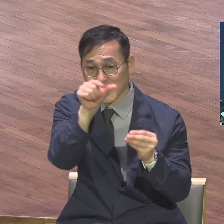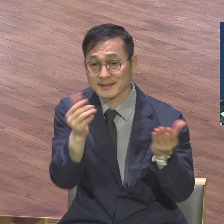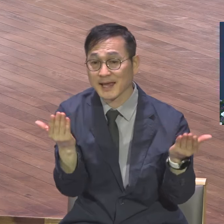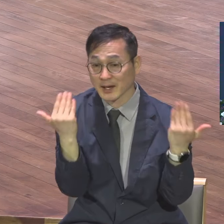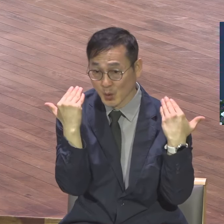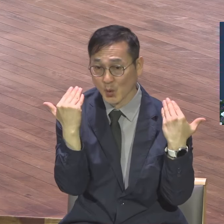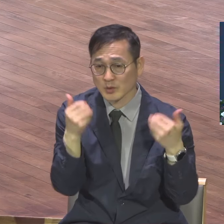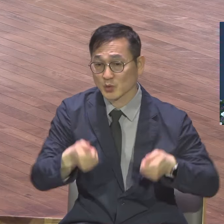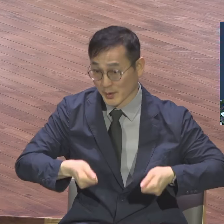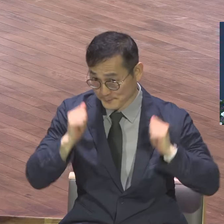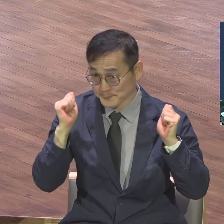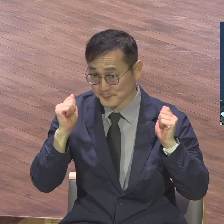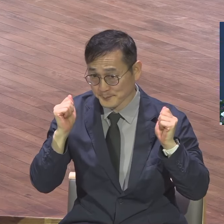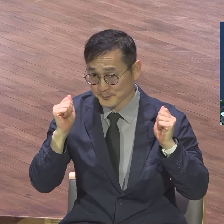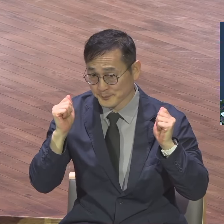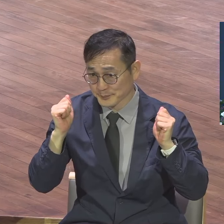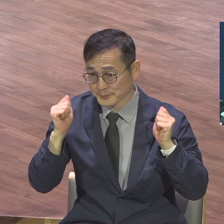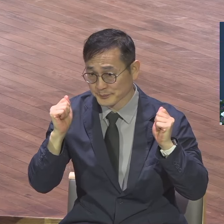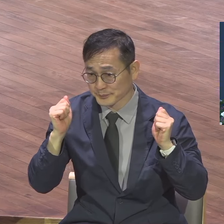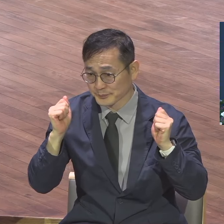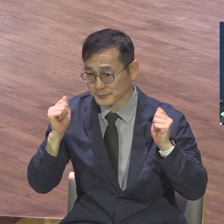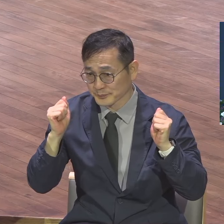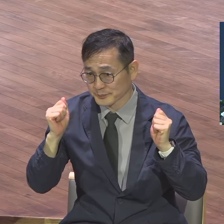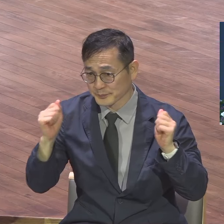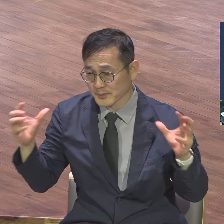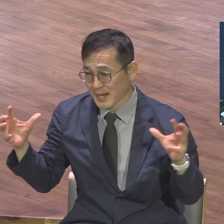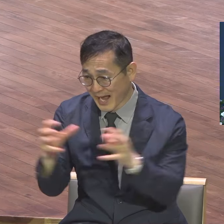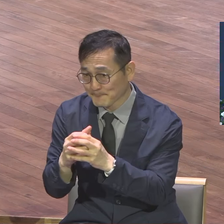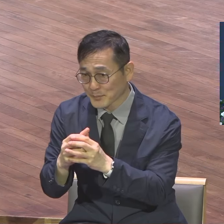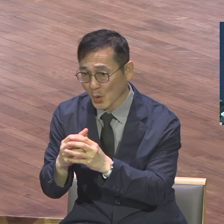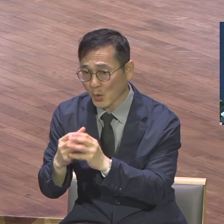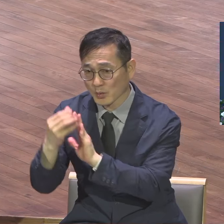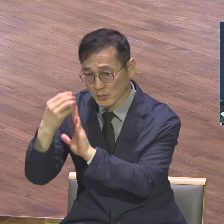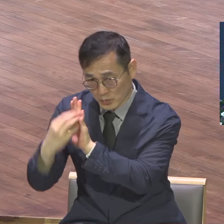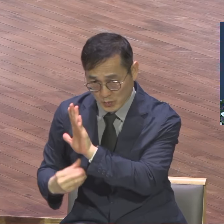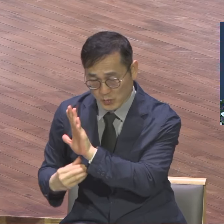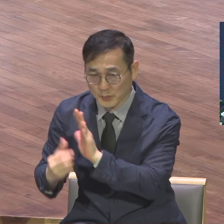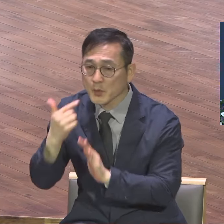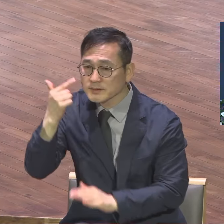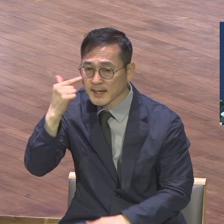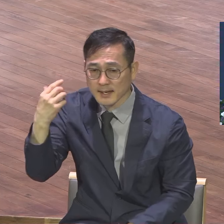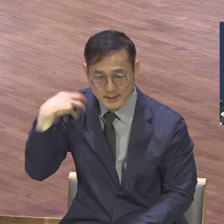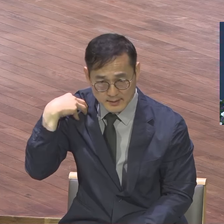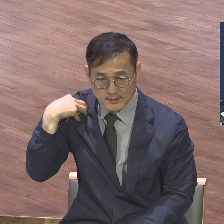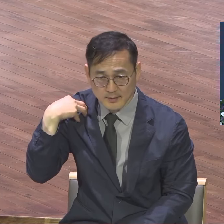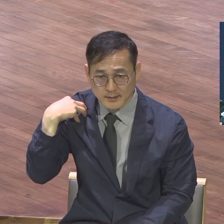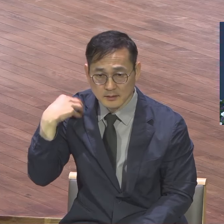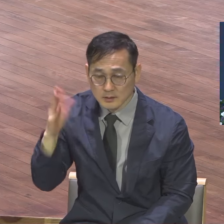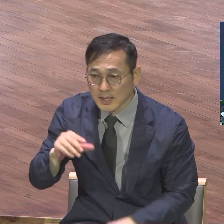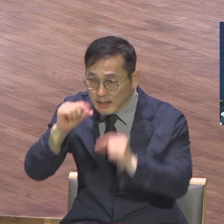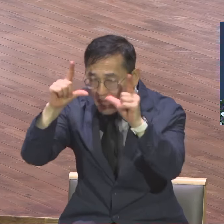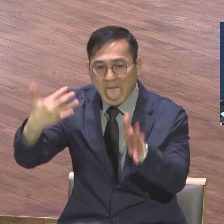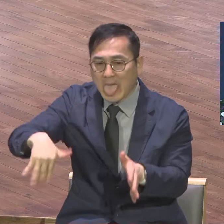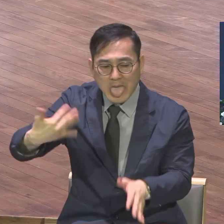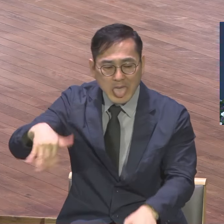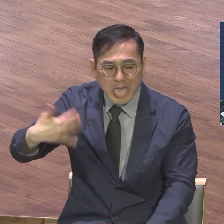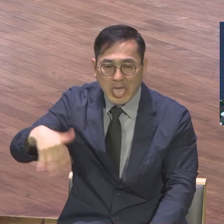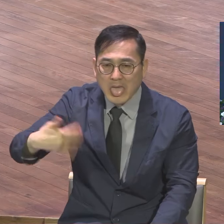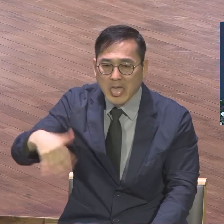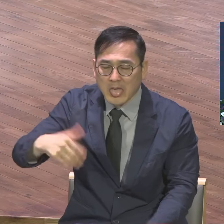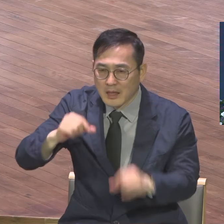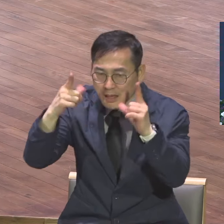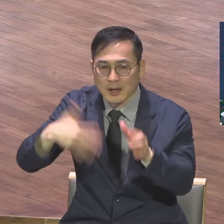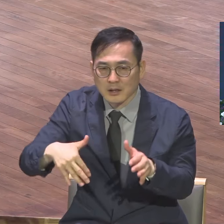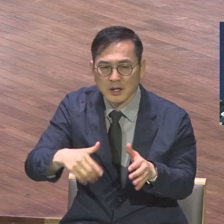한국 최고의 장자교단 합동청 목사였어요. 근데 뭘 못 깨달았는지 아세요? 뭘 못 깨달았냐? 이걸 못